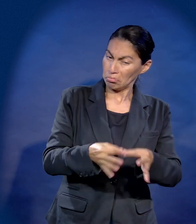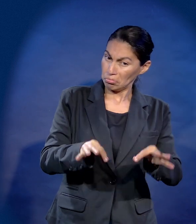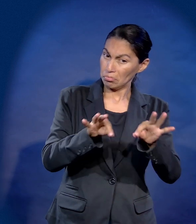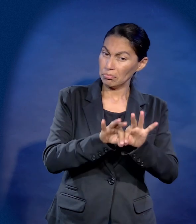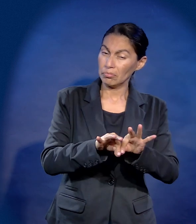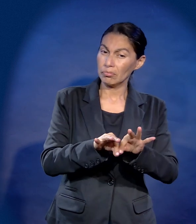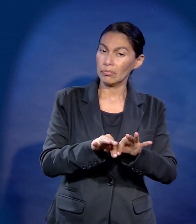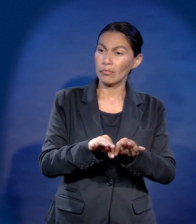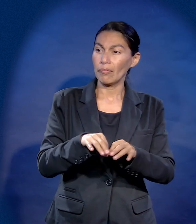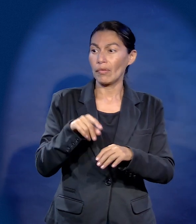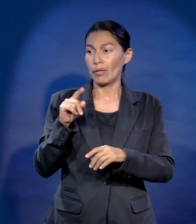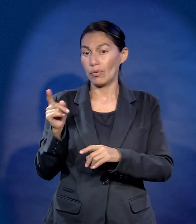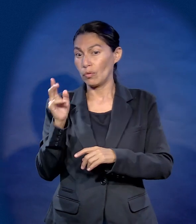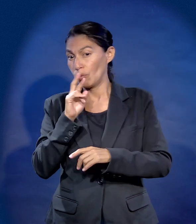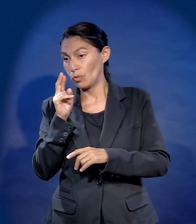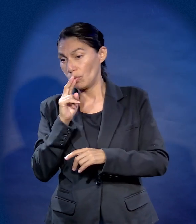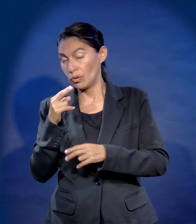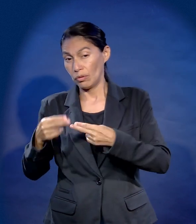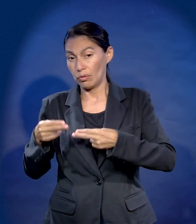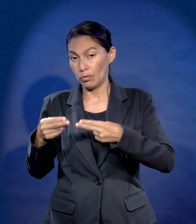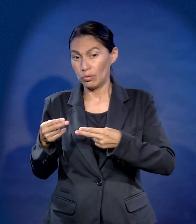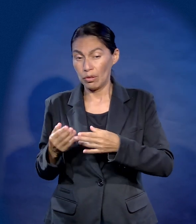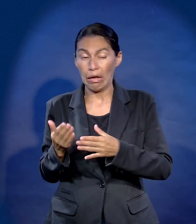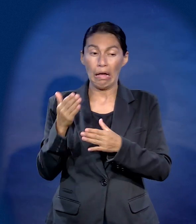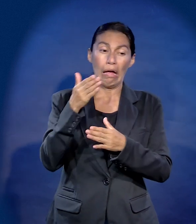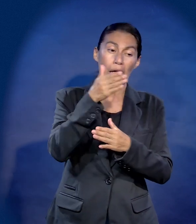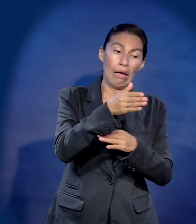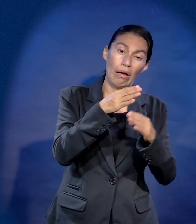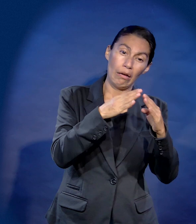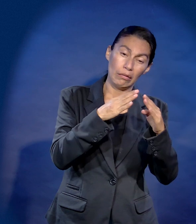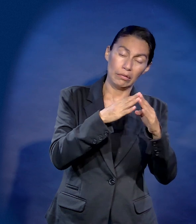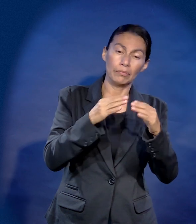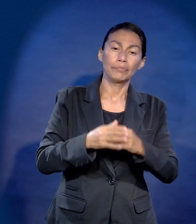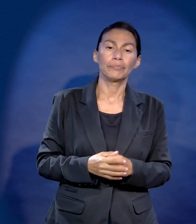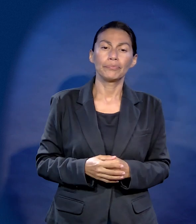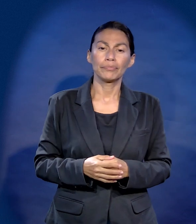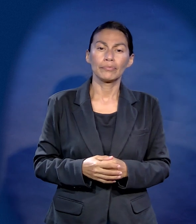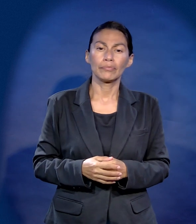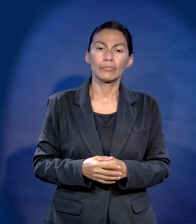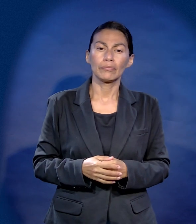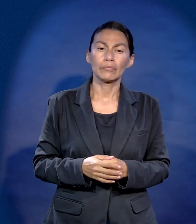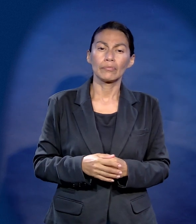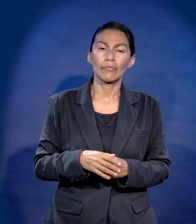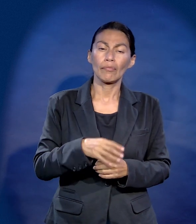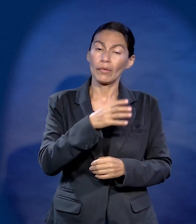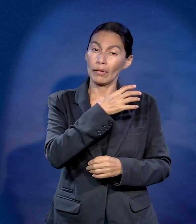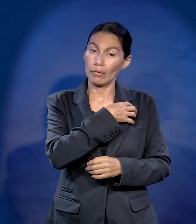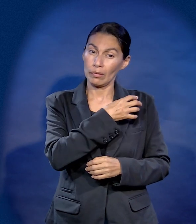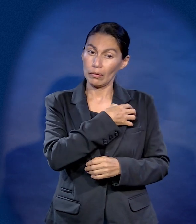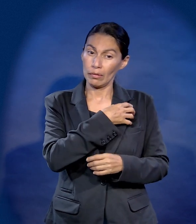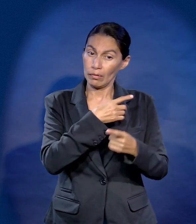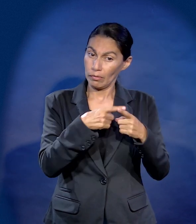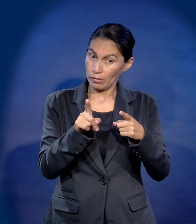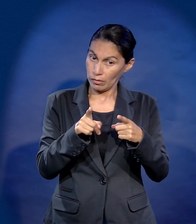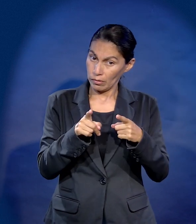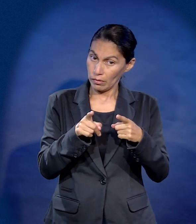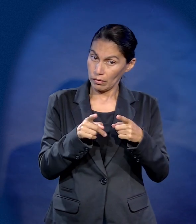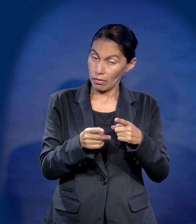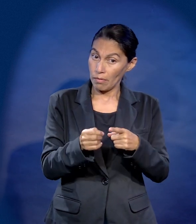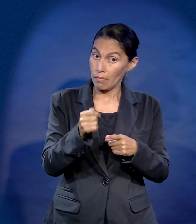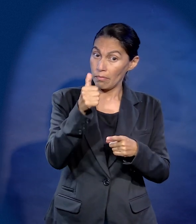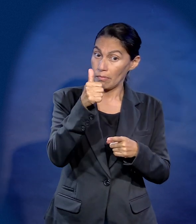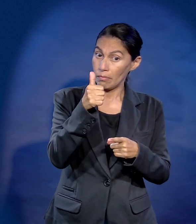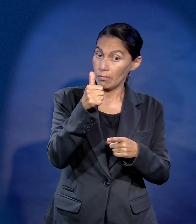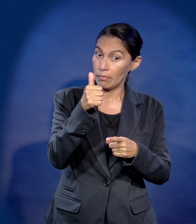empresarios orientales, que se dirigen a casa después de algunos negocios en Rusia. Es especial y diferente para el capitán